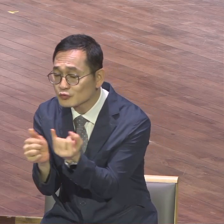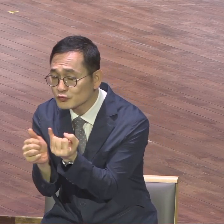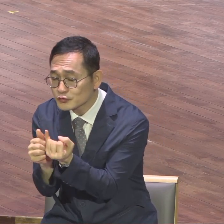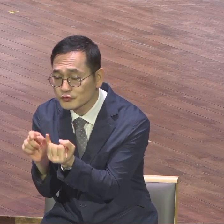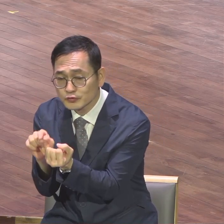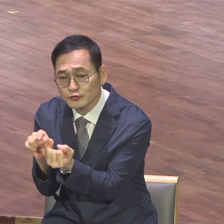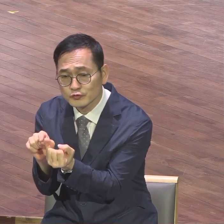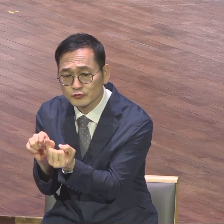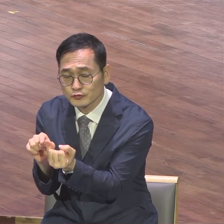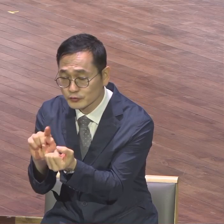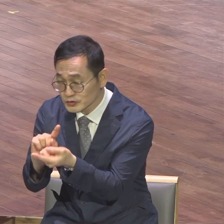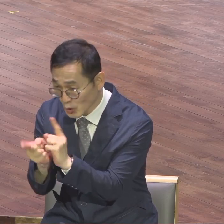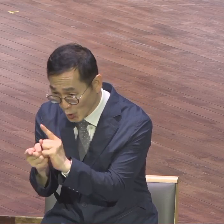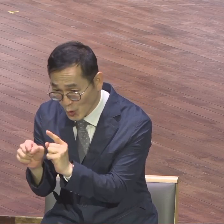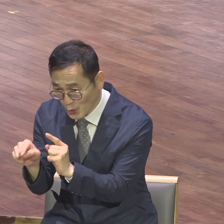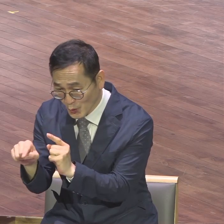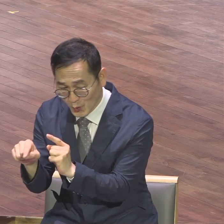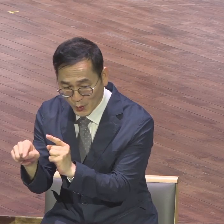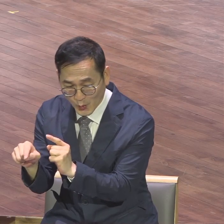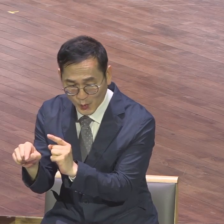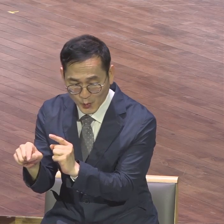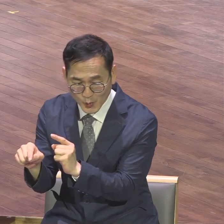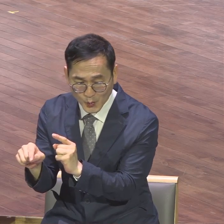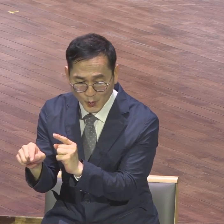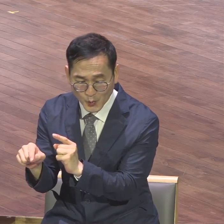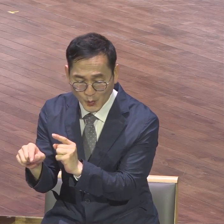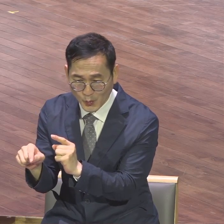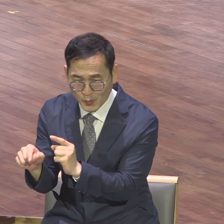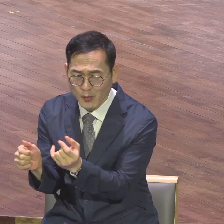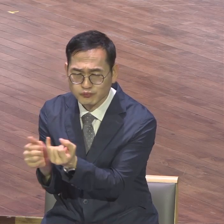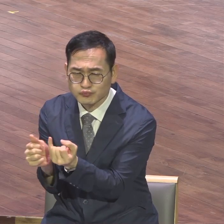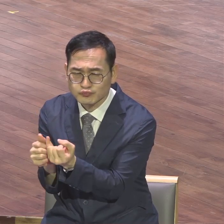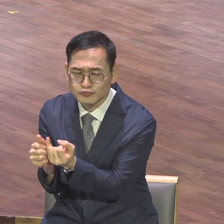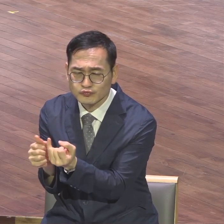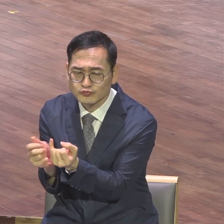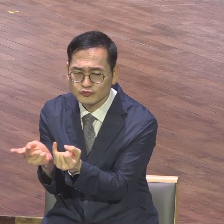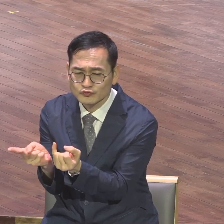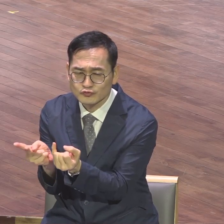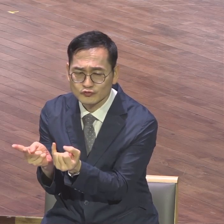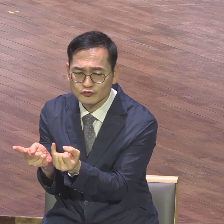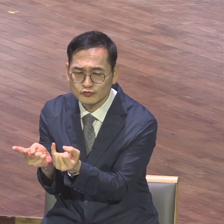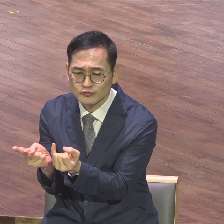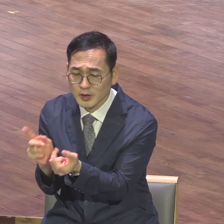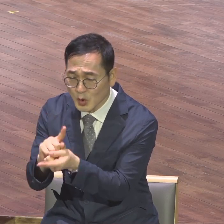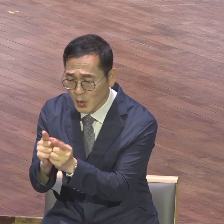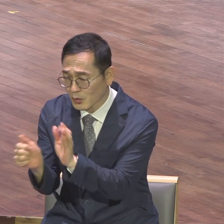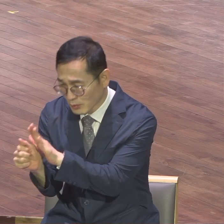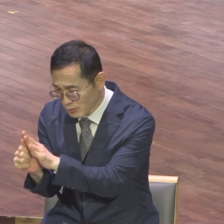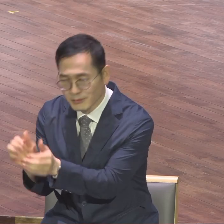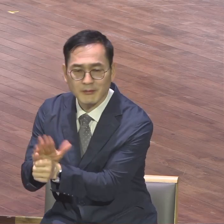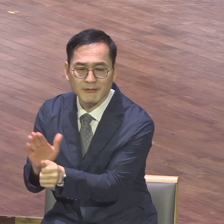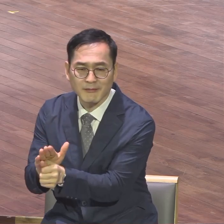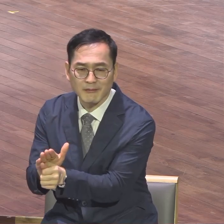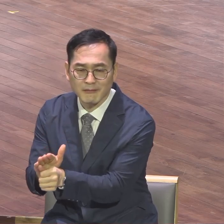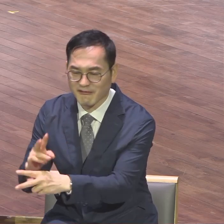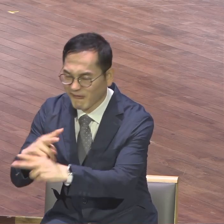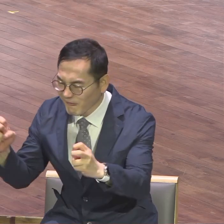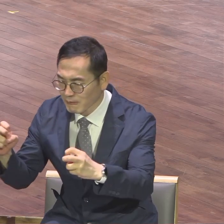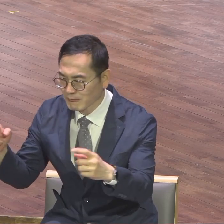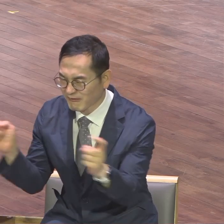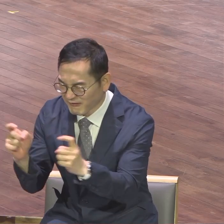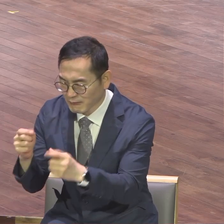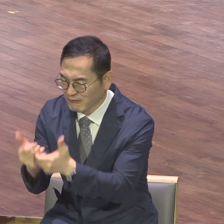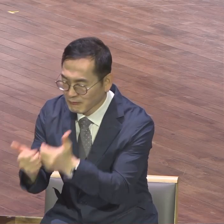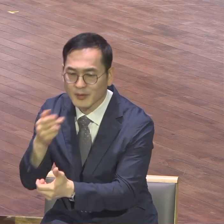브리스가 부부가 서로 간에 브리스가 부부 사이에도 동역자이자 평생 동역자, 부부